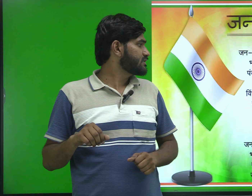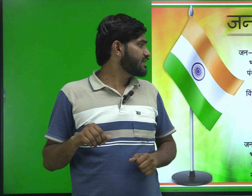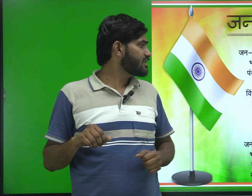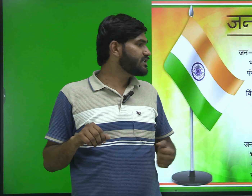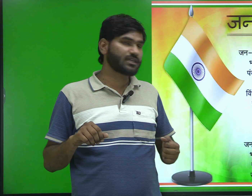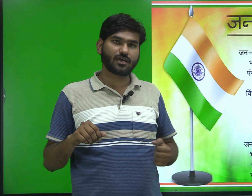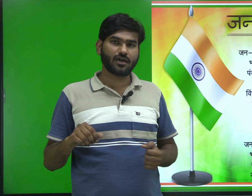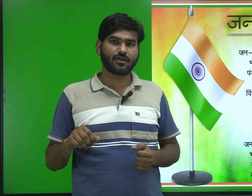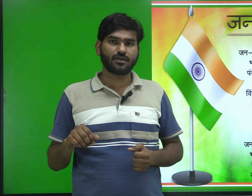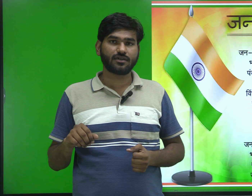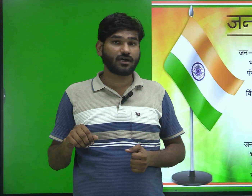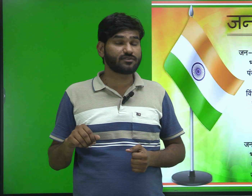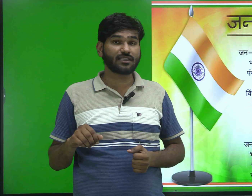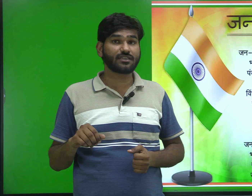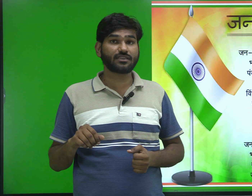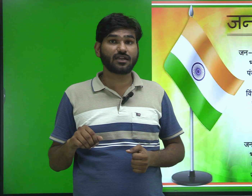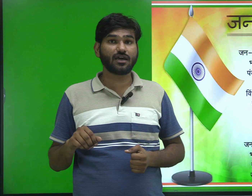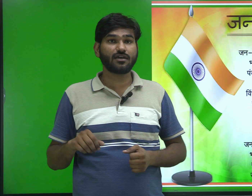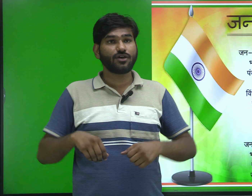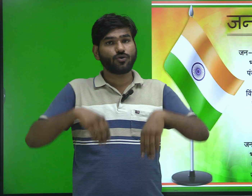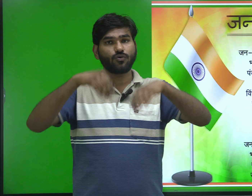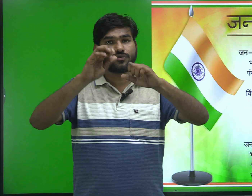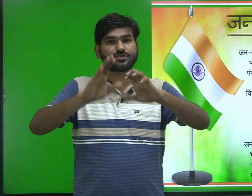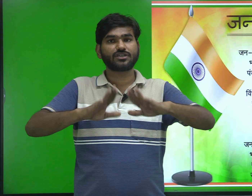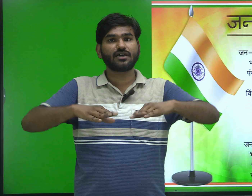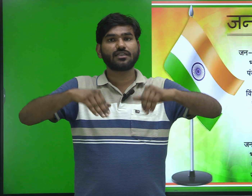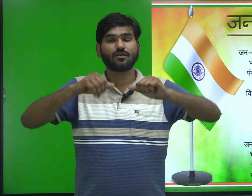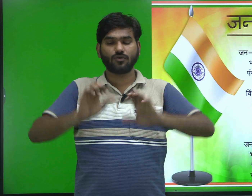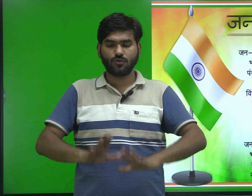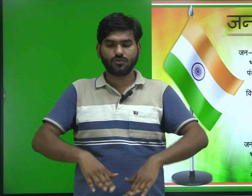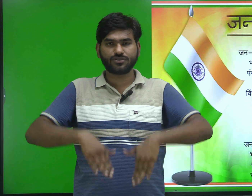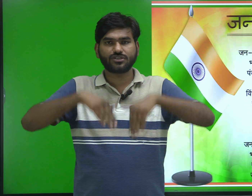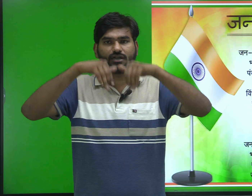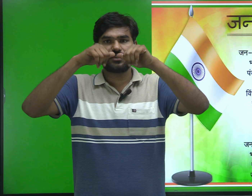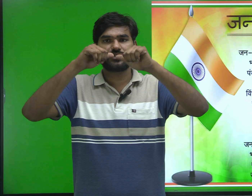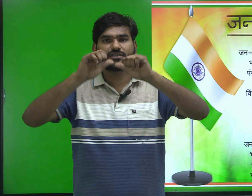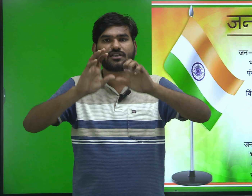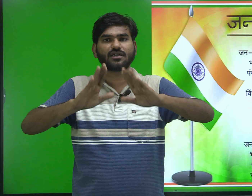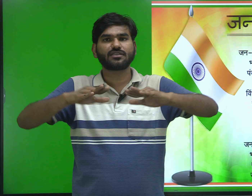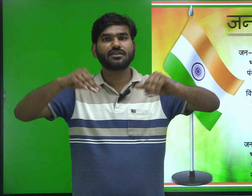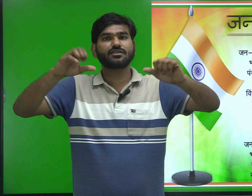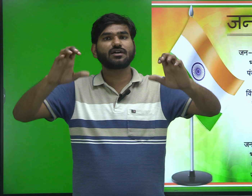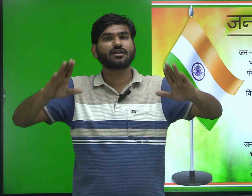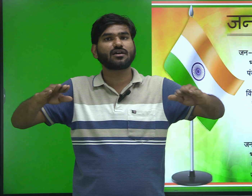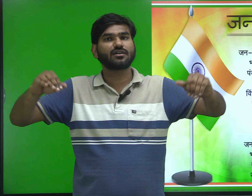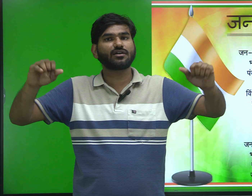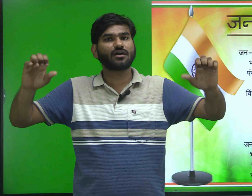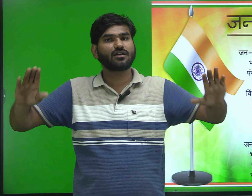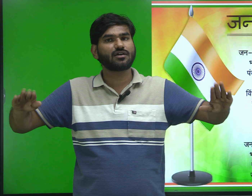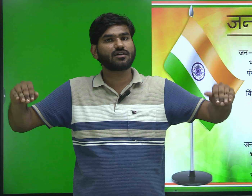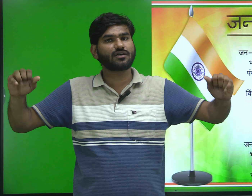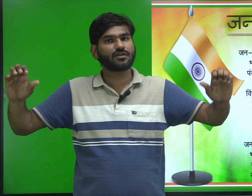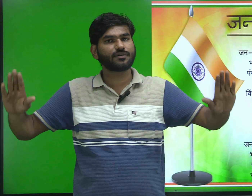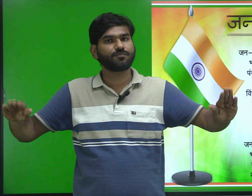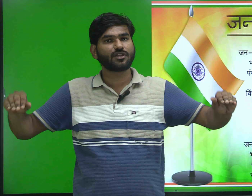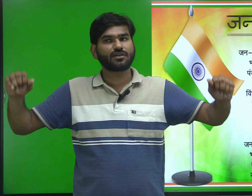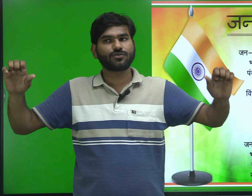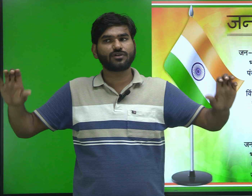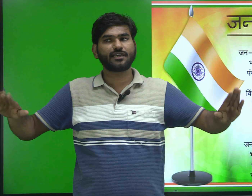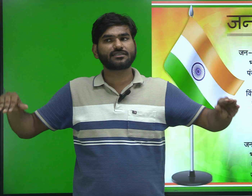जलधि तरंगा। अब जलधि तरंगा, उच्छल उच्छल जलधि तरंगा, उंगलियां इस तरीके